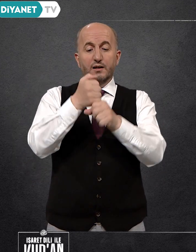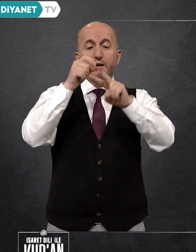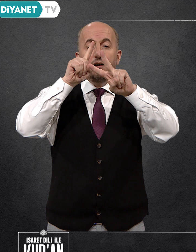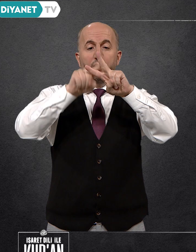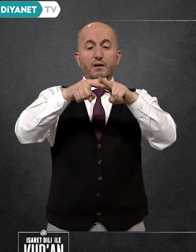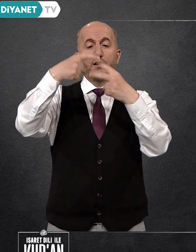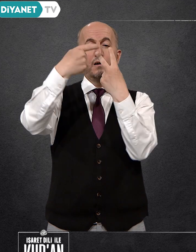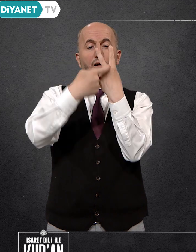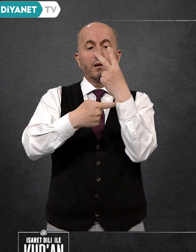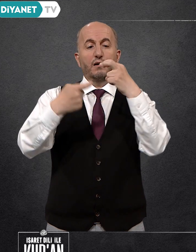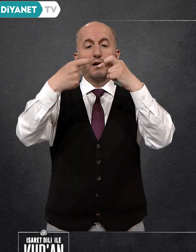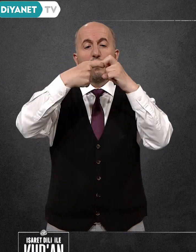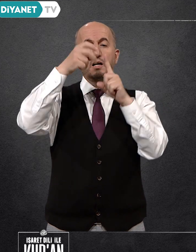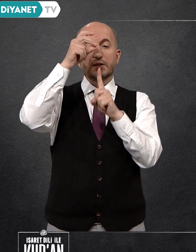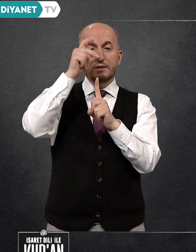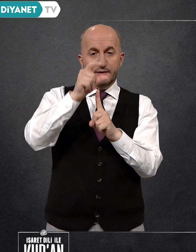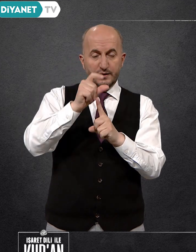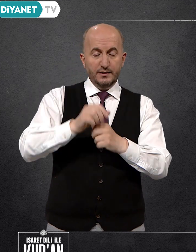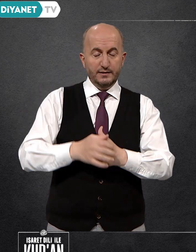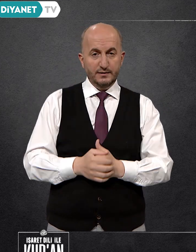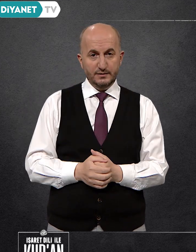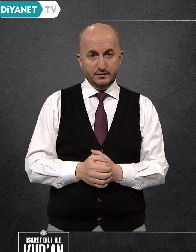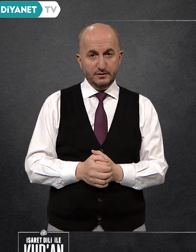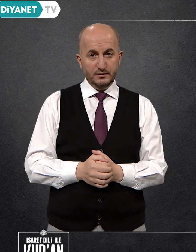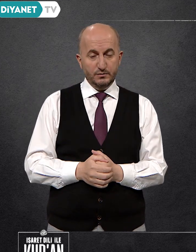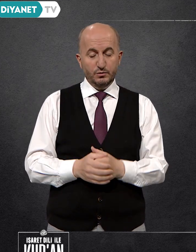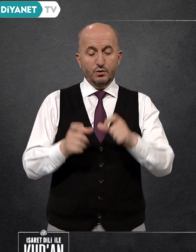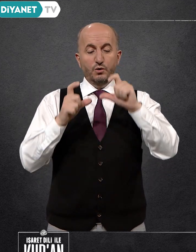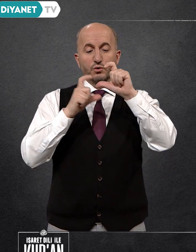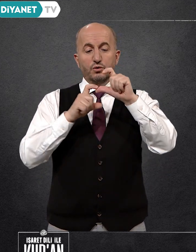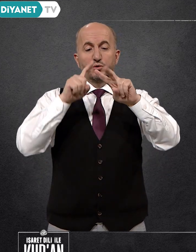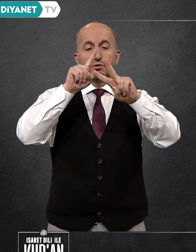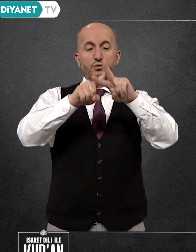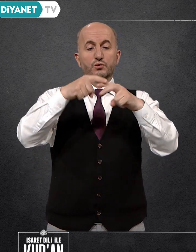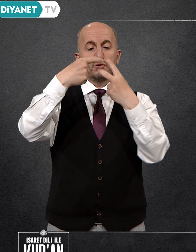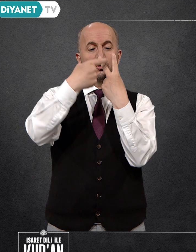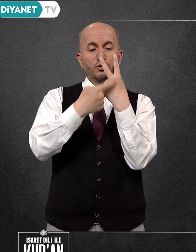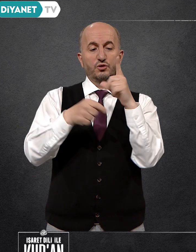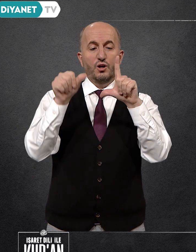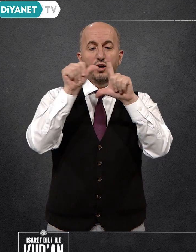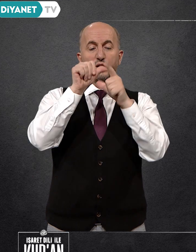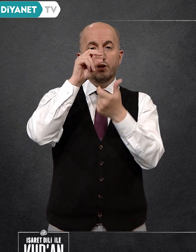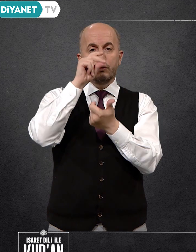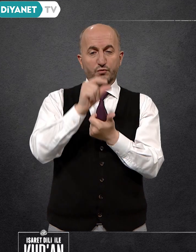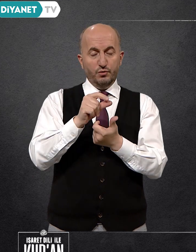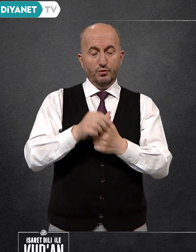rih vayri sayfi five i